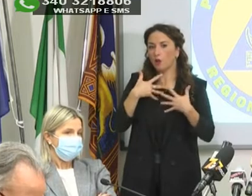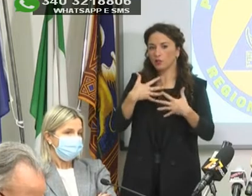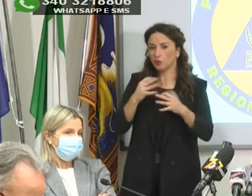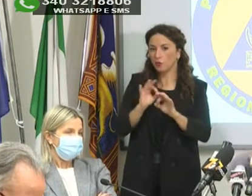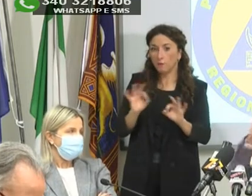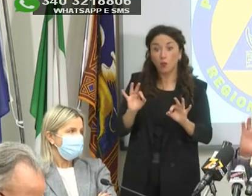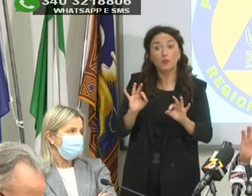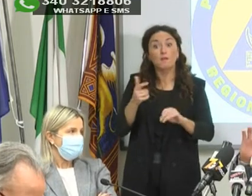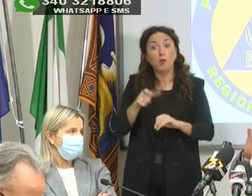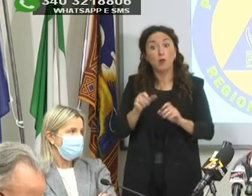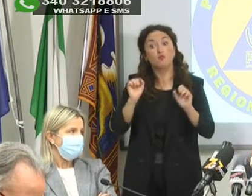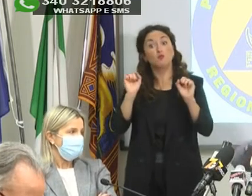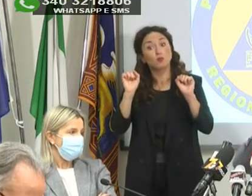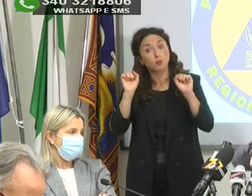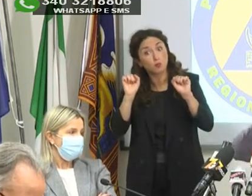perché